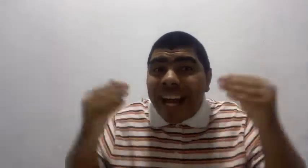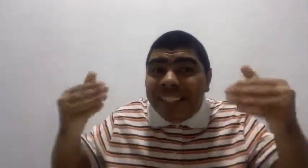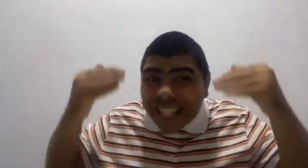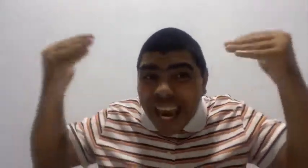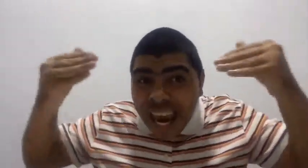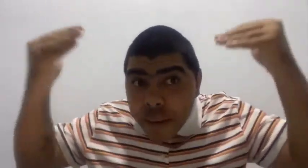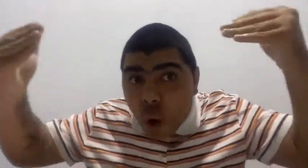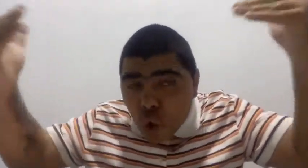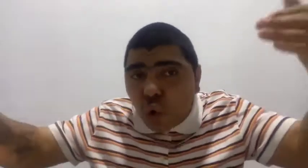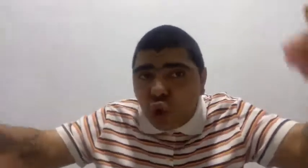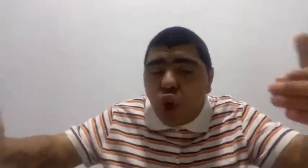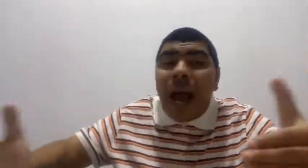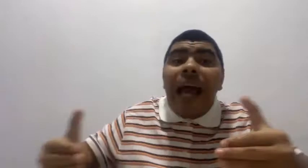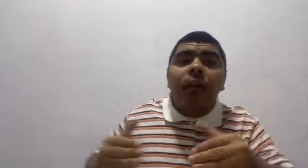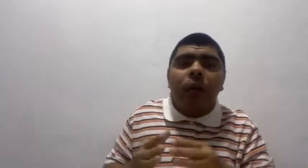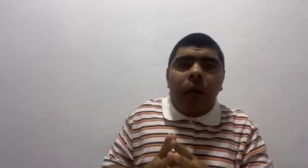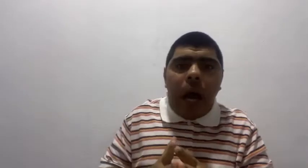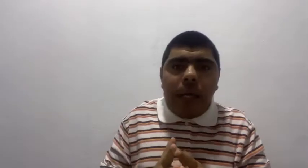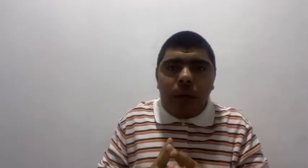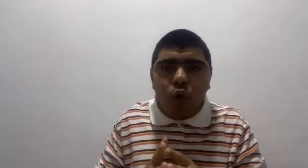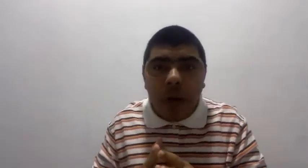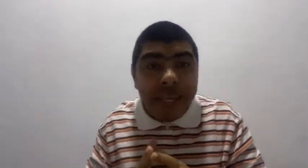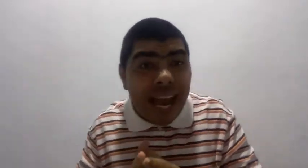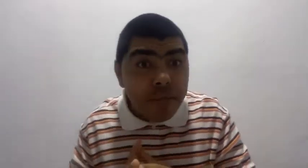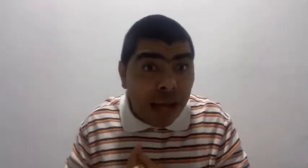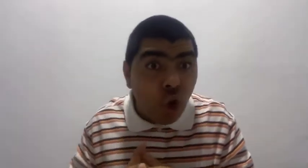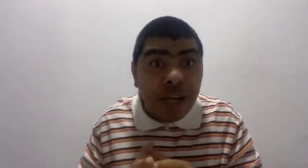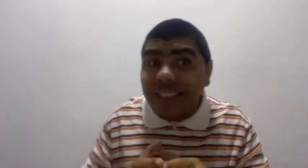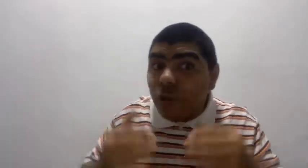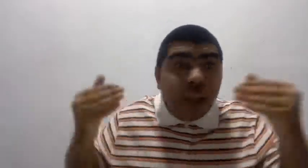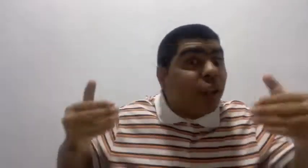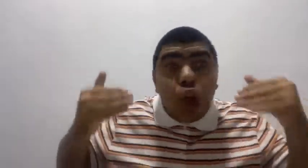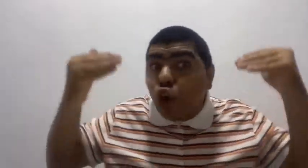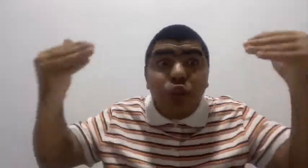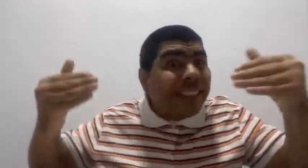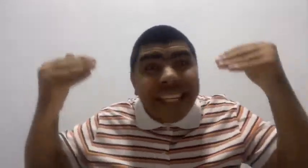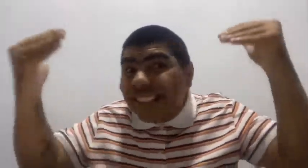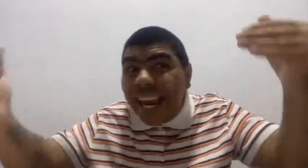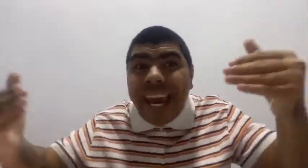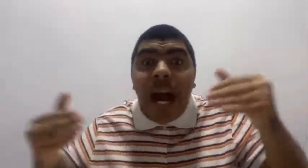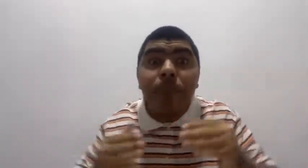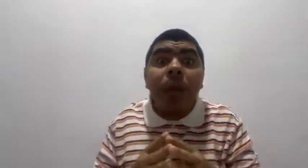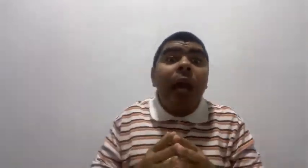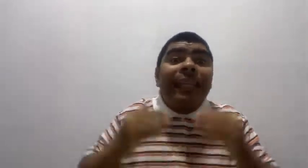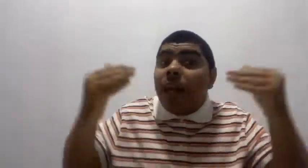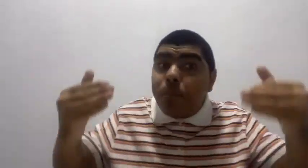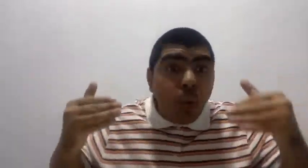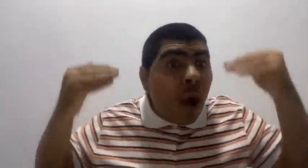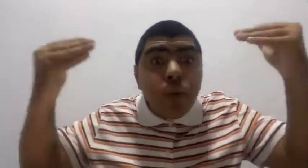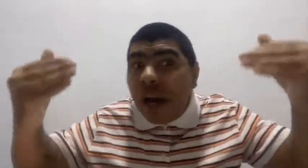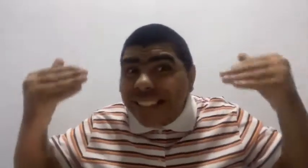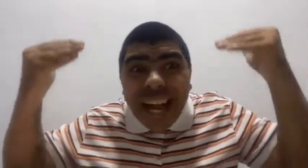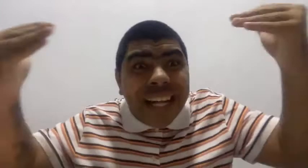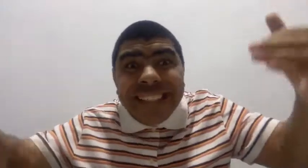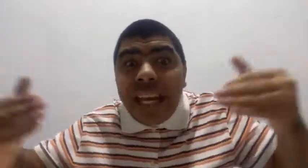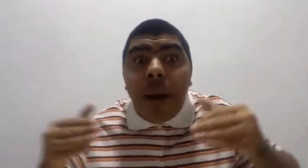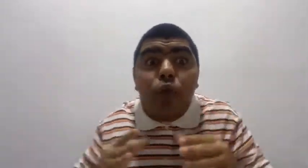de evolucionar. Aleluya, mi alma adora al Señor y Dios desea que el pueblo alcance madurez. O